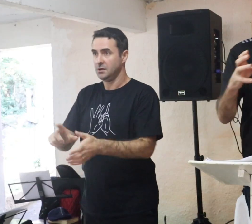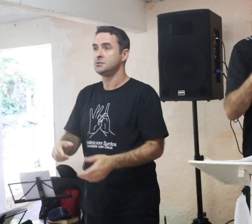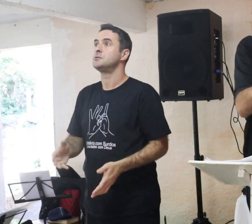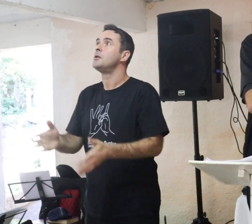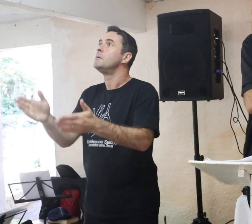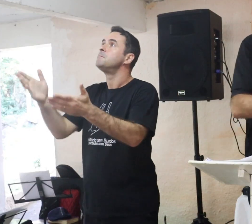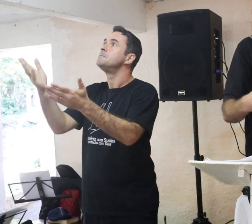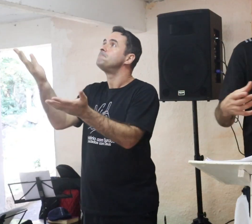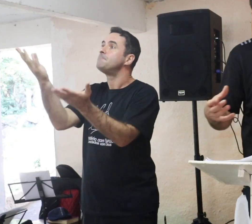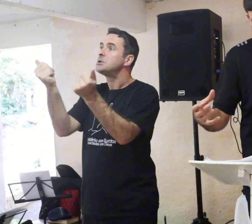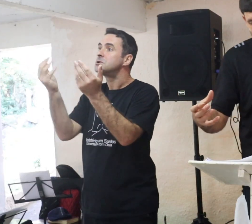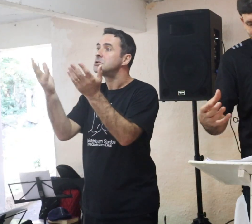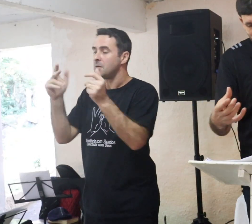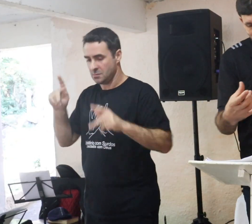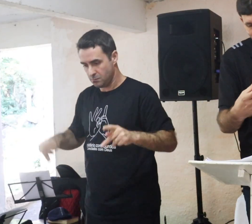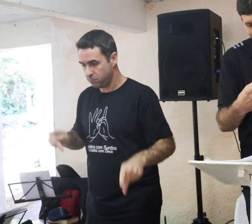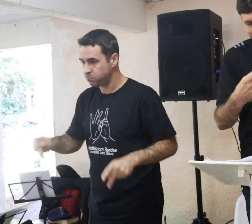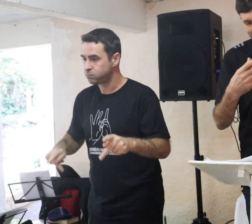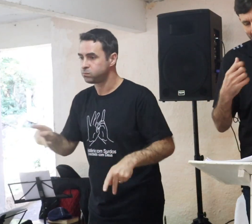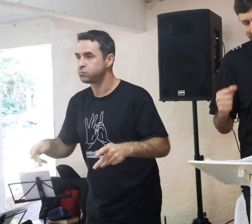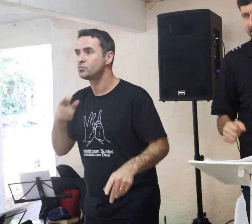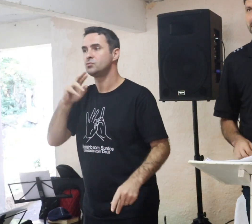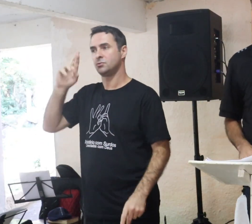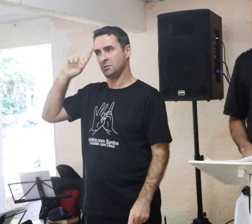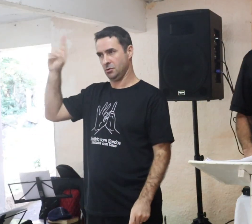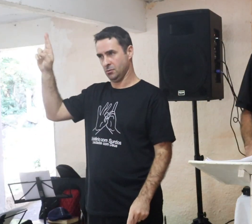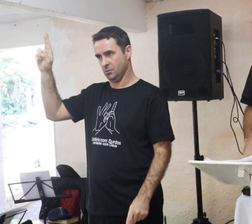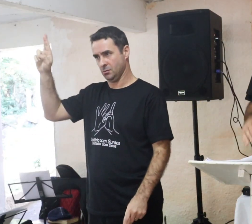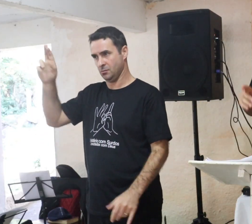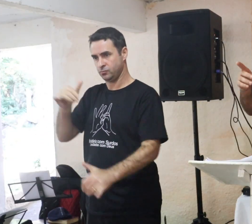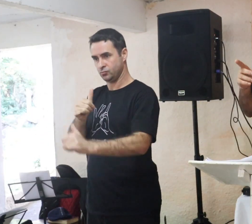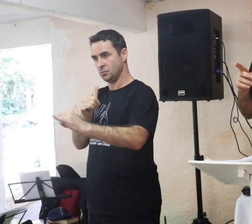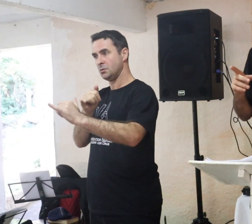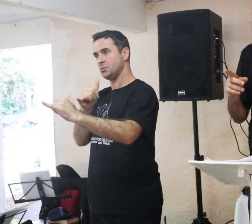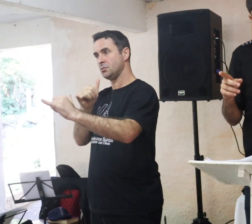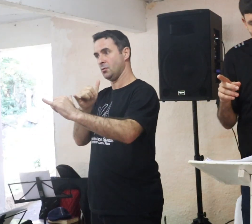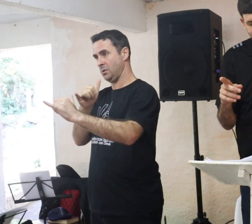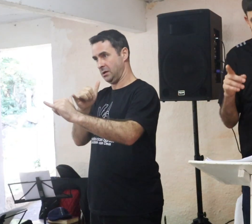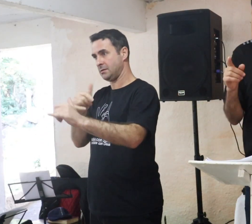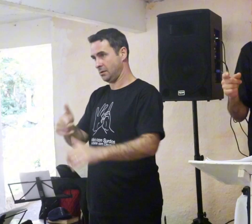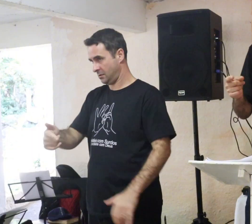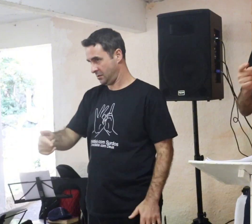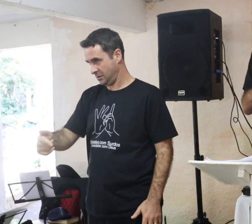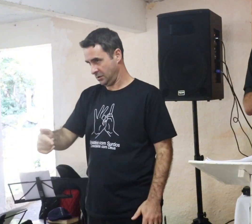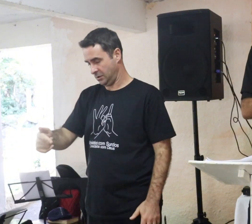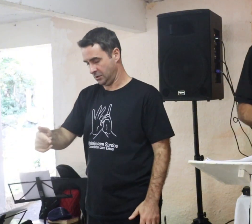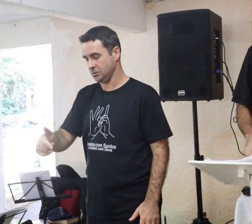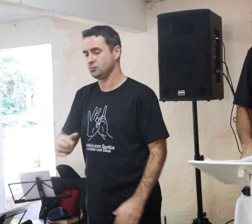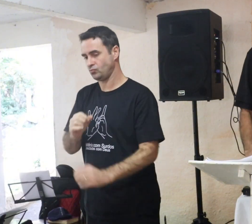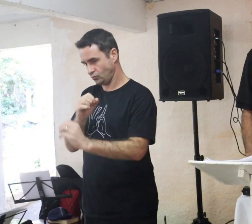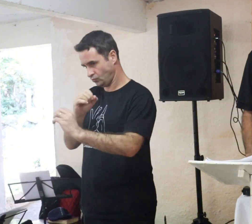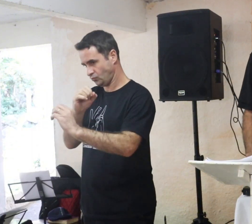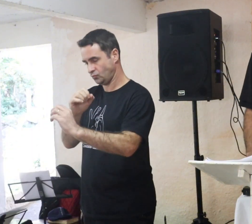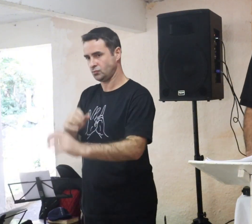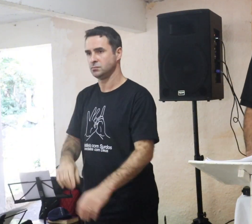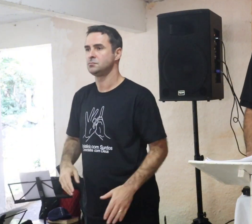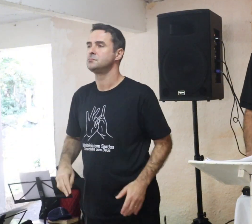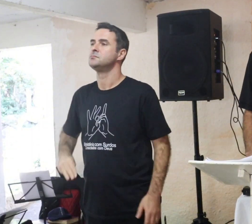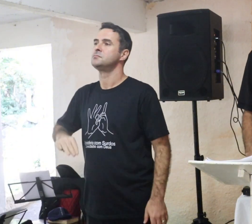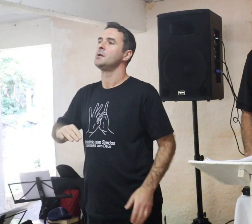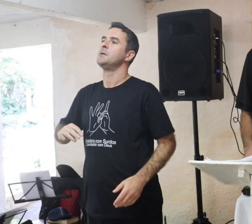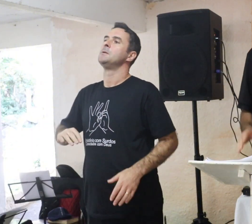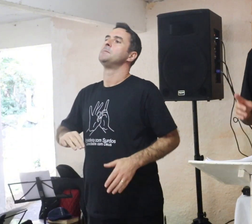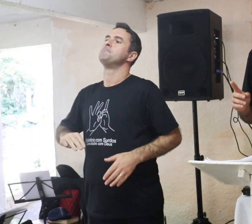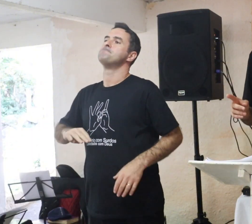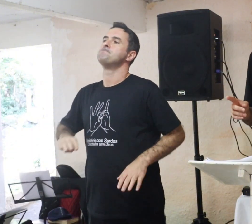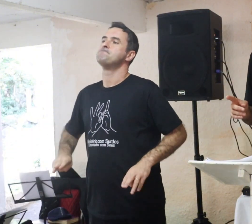aos mortos em Cristo e os despertará. Olha o que Jesus falou, está lá registrado em Marcos 13,